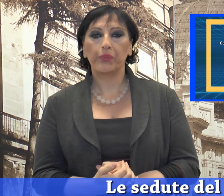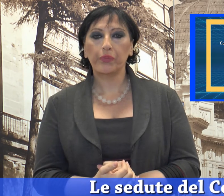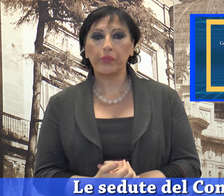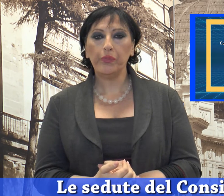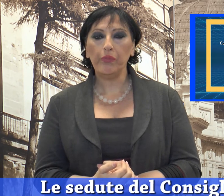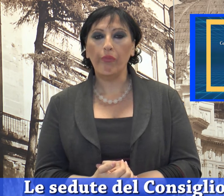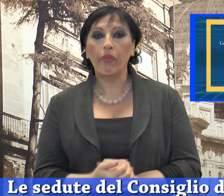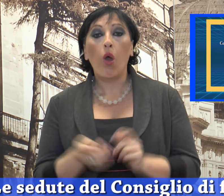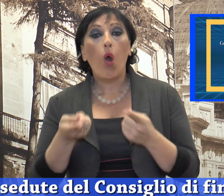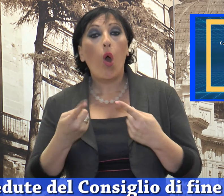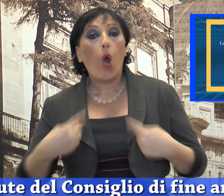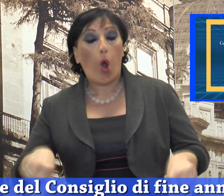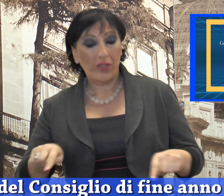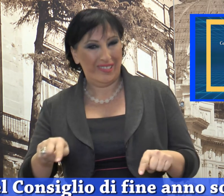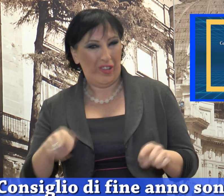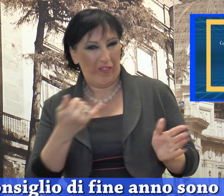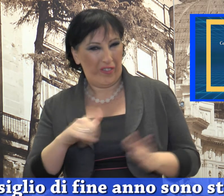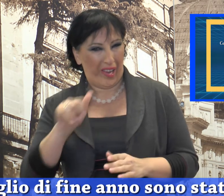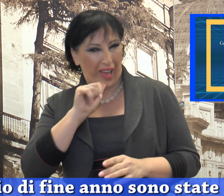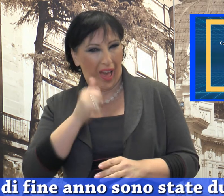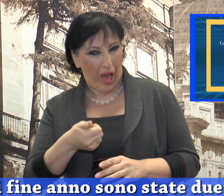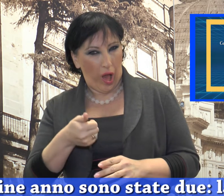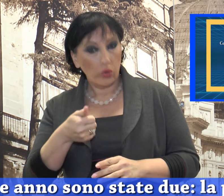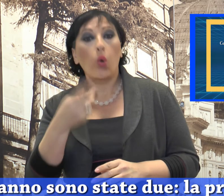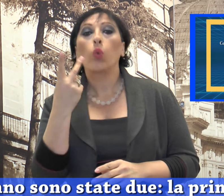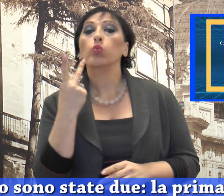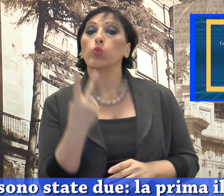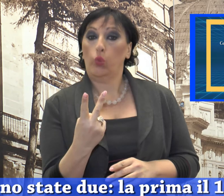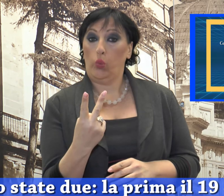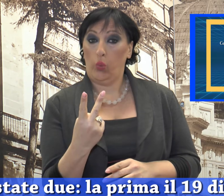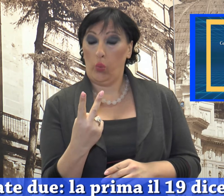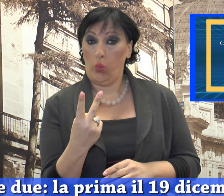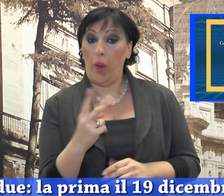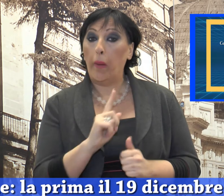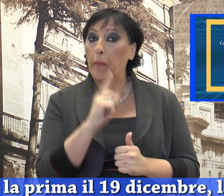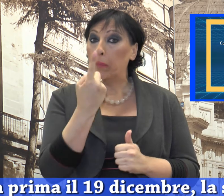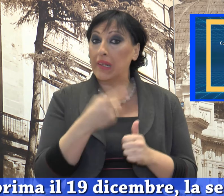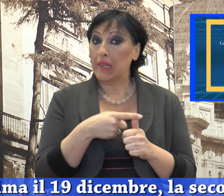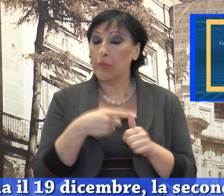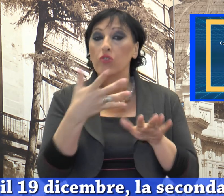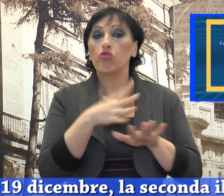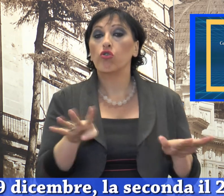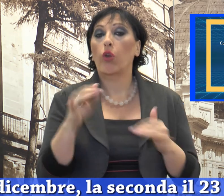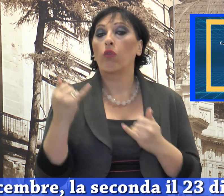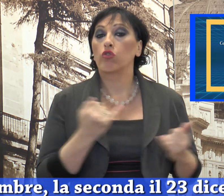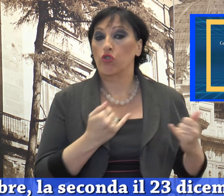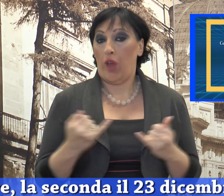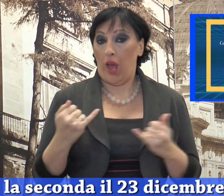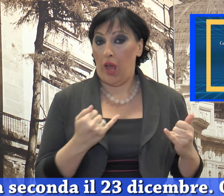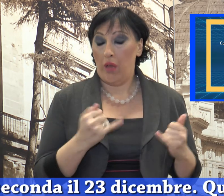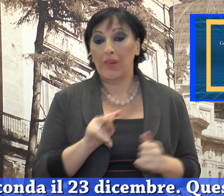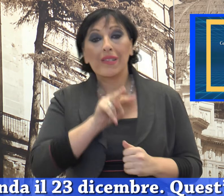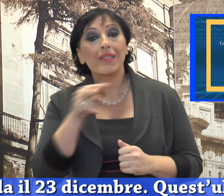Le sedute del Consiglio di fine anno sono state due, la prima il 19 dicembre,